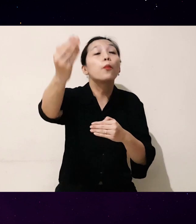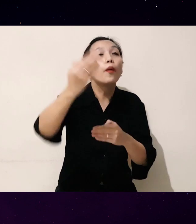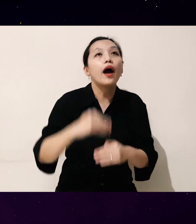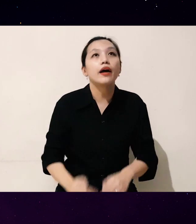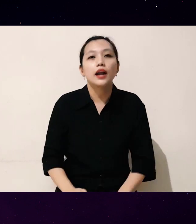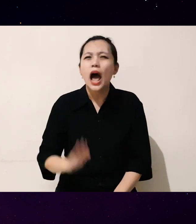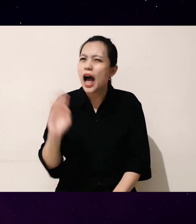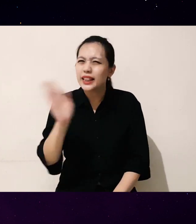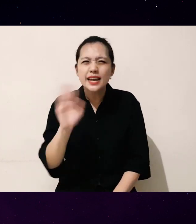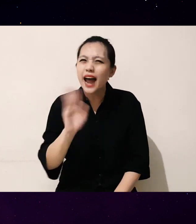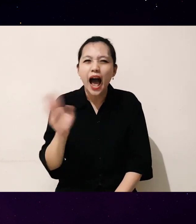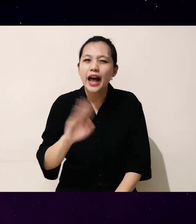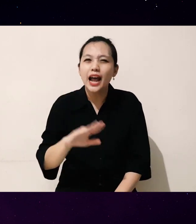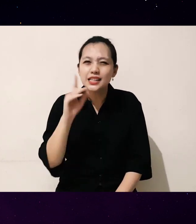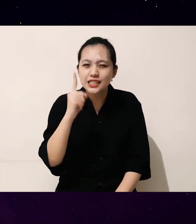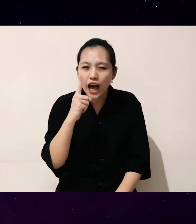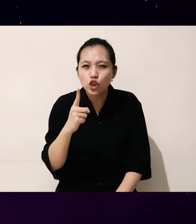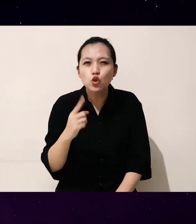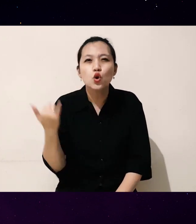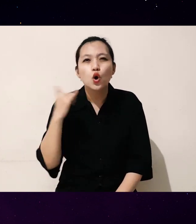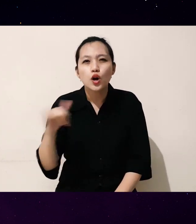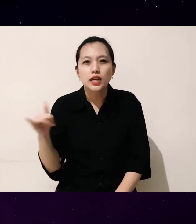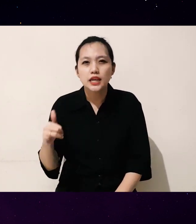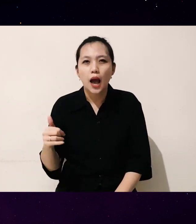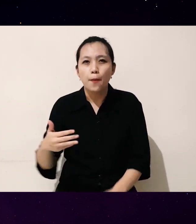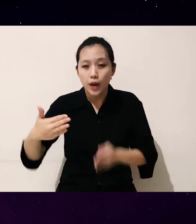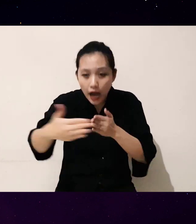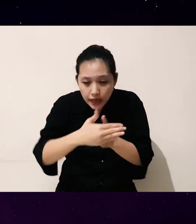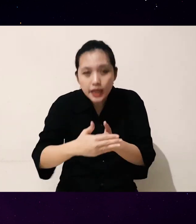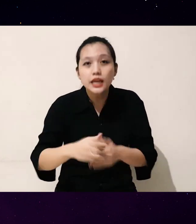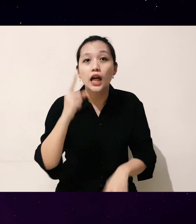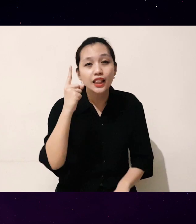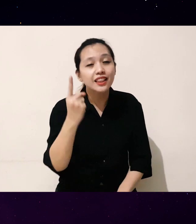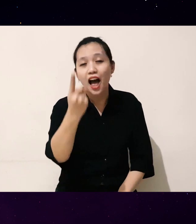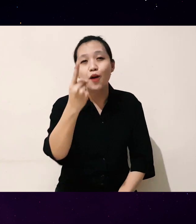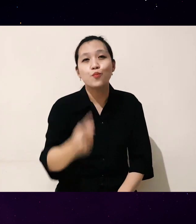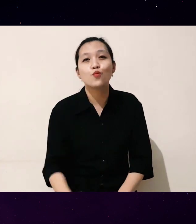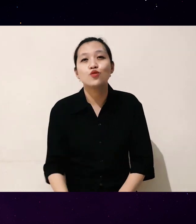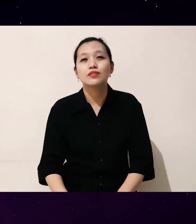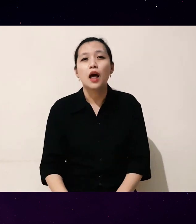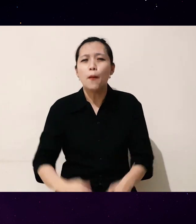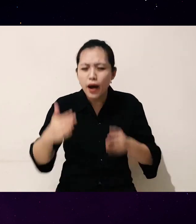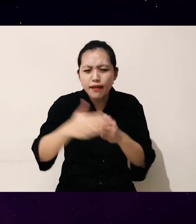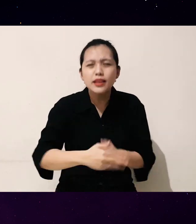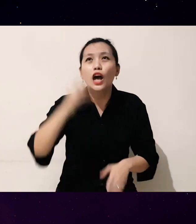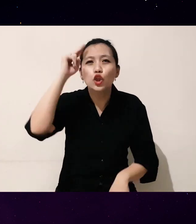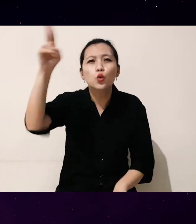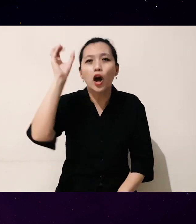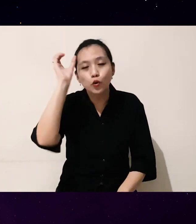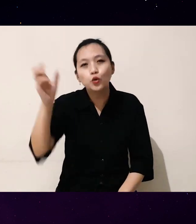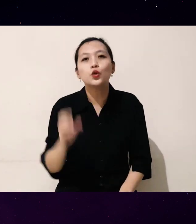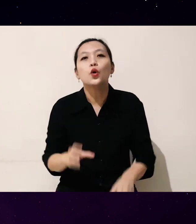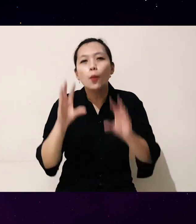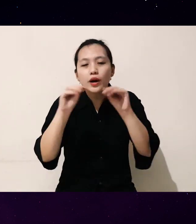kapan datang, setelah itu transisi dan perjuangan yang panjang di depan. Tidak ada satupun daripada hal itu yang